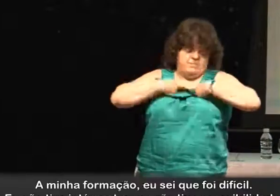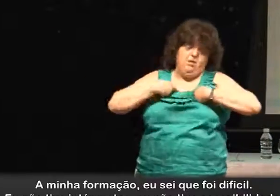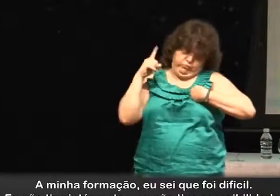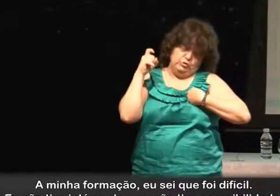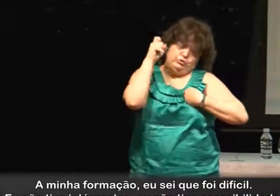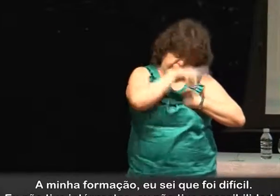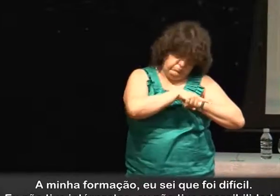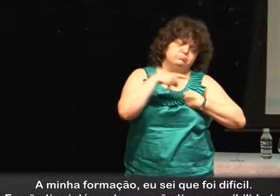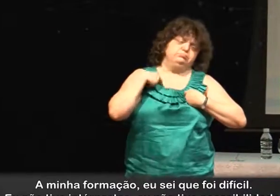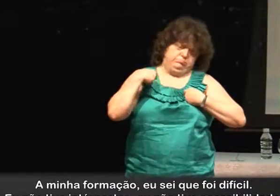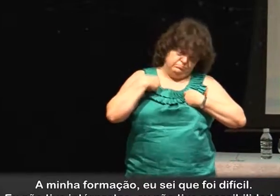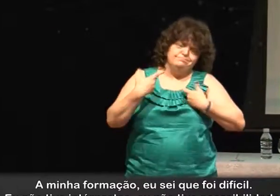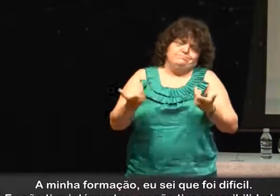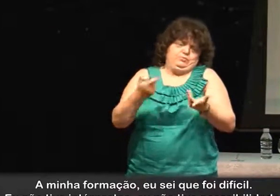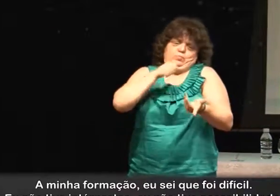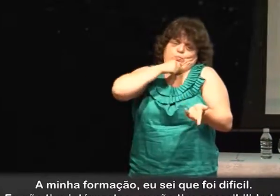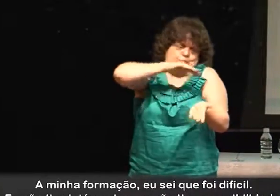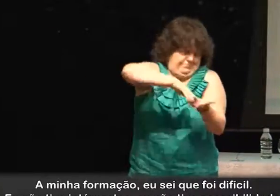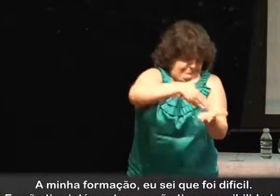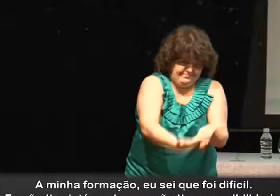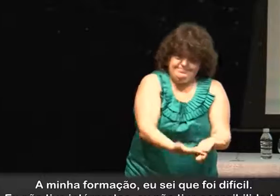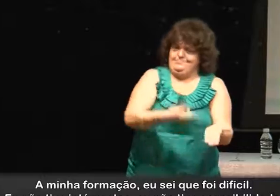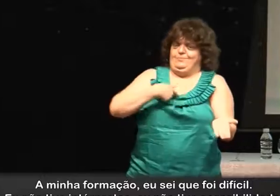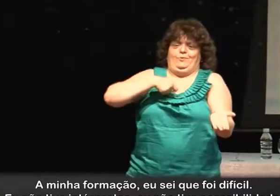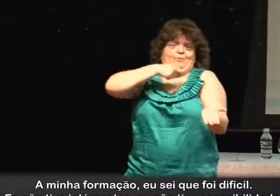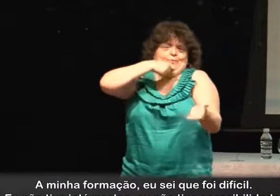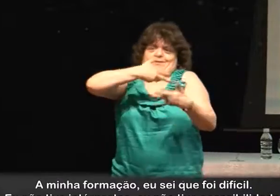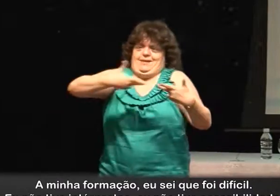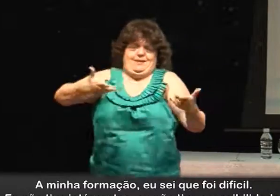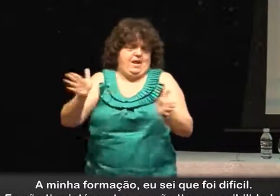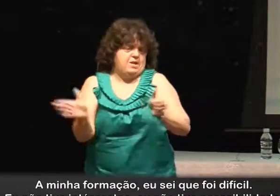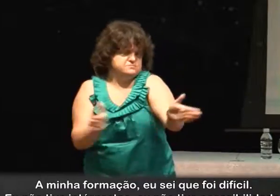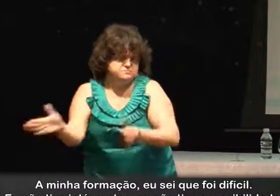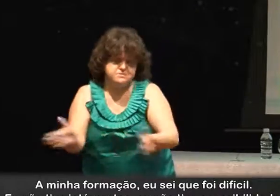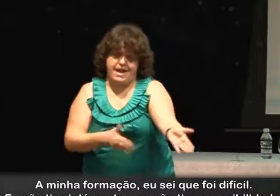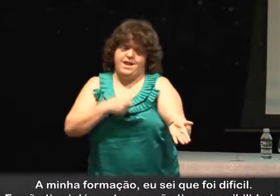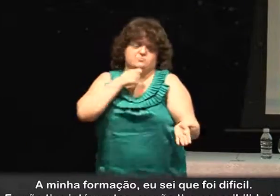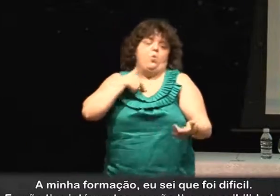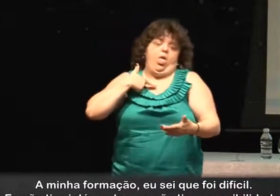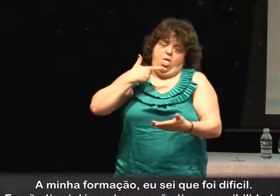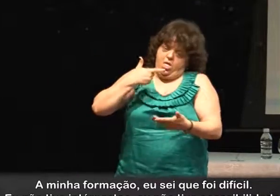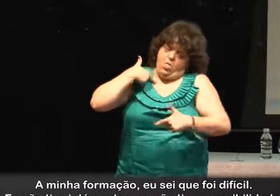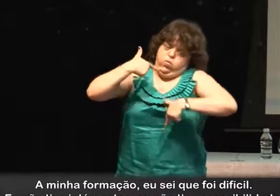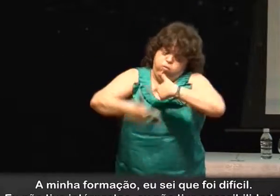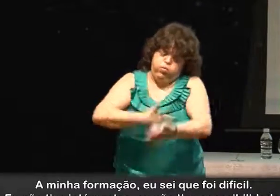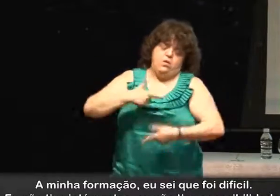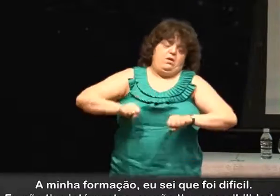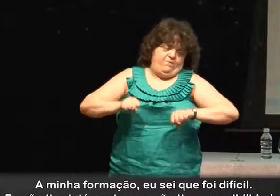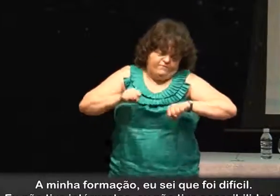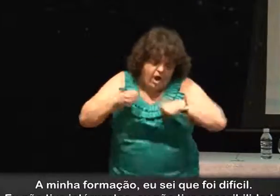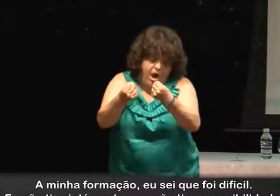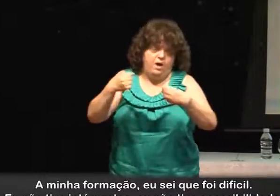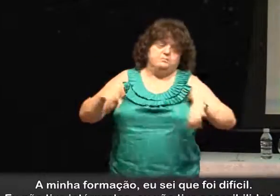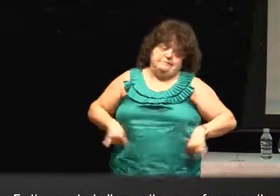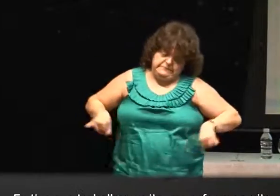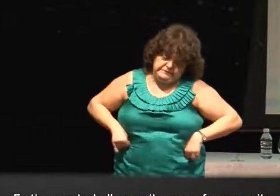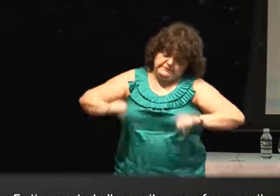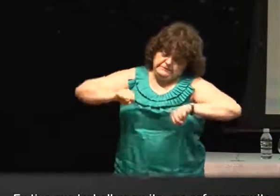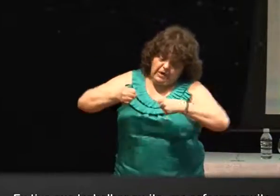A minha formação, eu sei que foi difícil. Eu não tive intérpretes, eu não tive acessibilidade, eu tive que